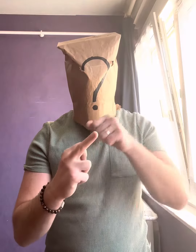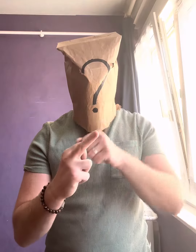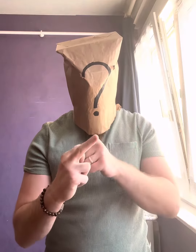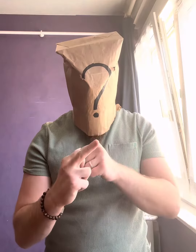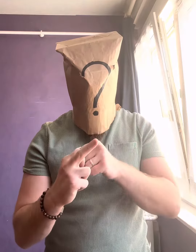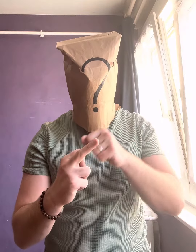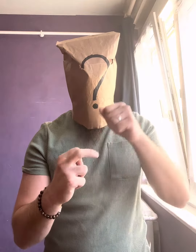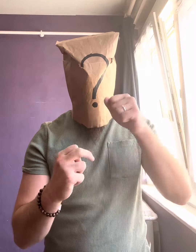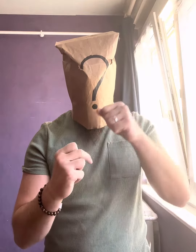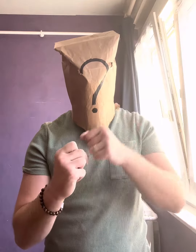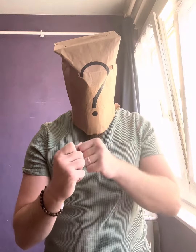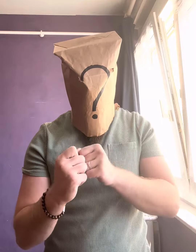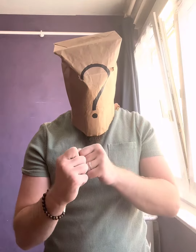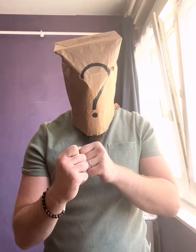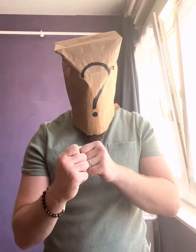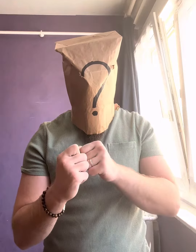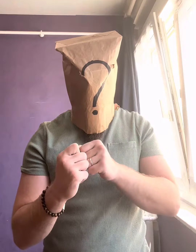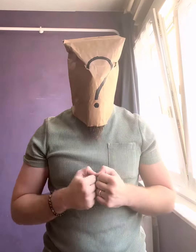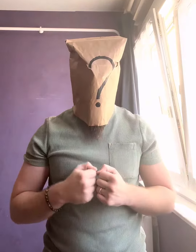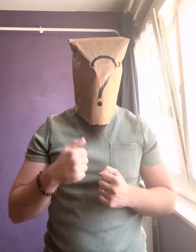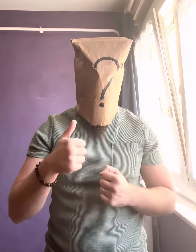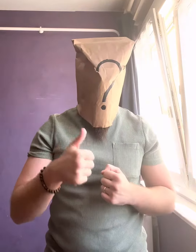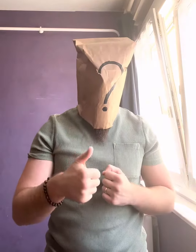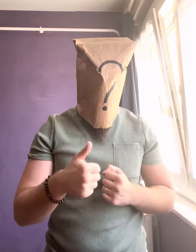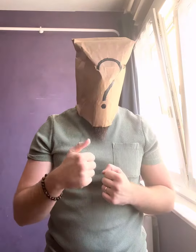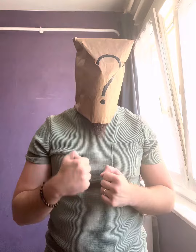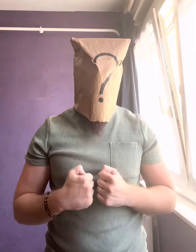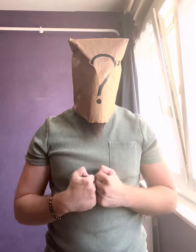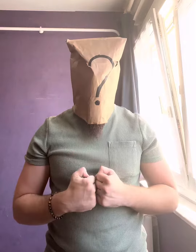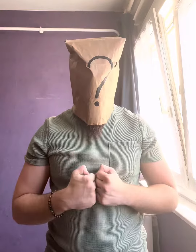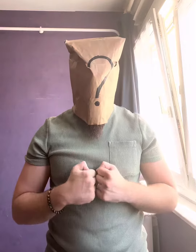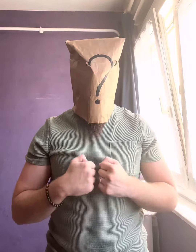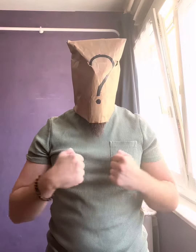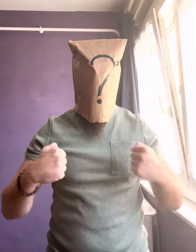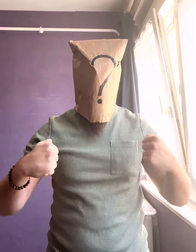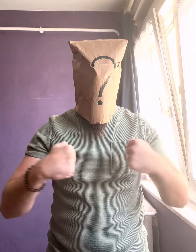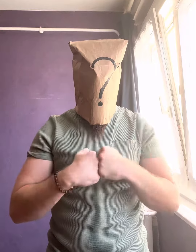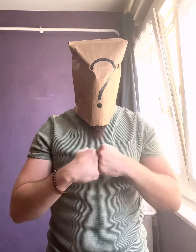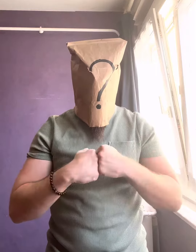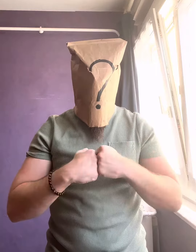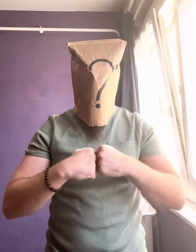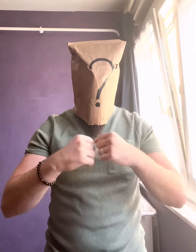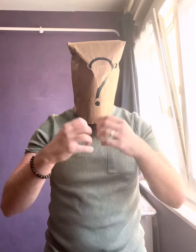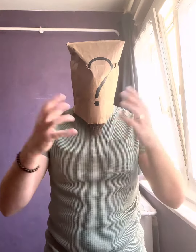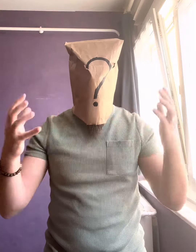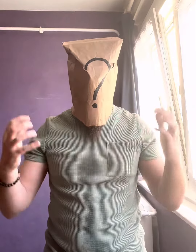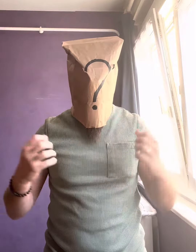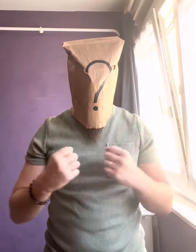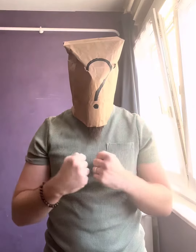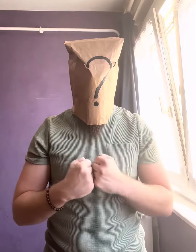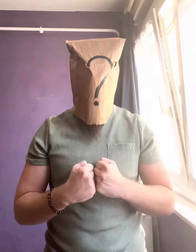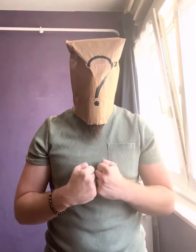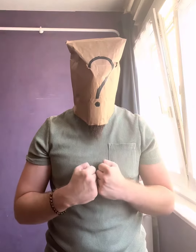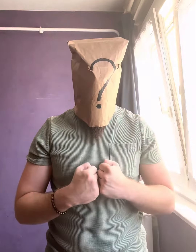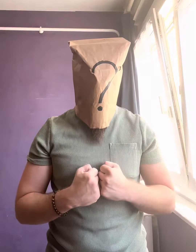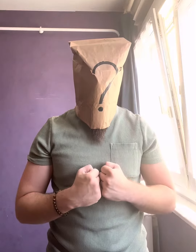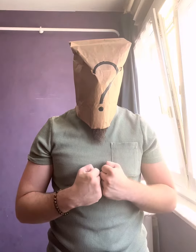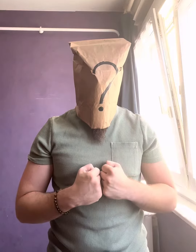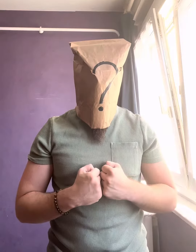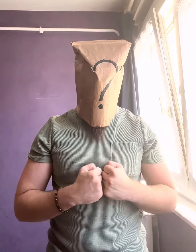secondaire et un circuit de refroidissement le circuit primaire la fission des atomes d'uranium produit une quantité importante de chaleur cette chaleur fait